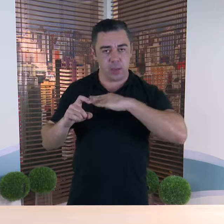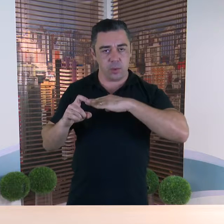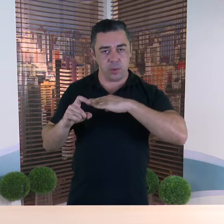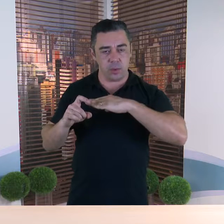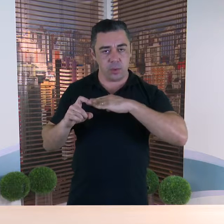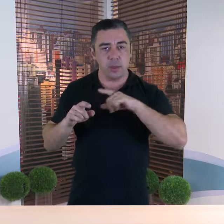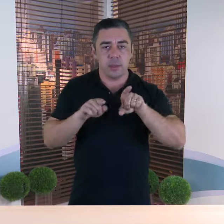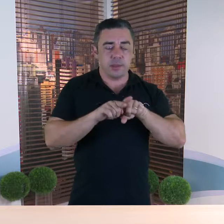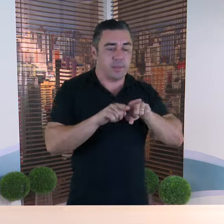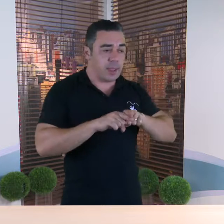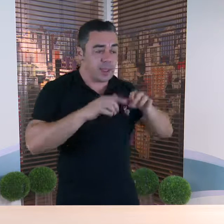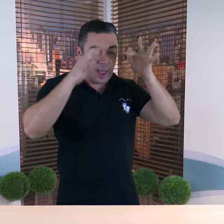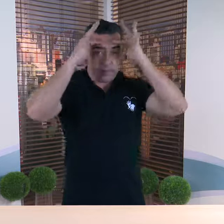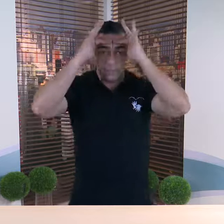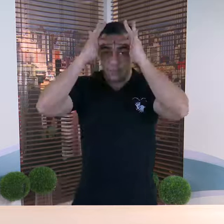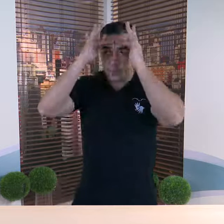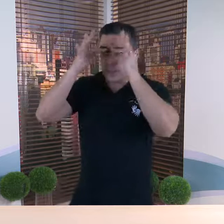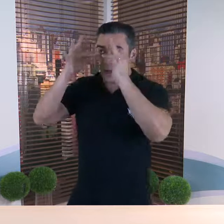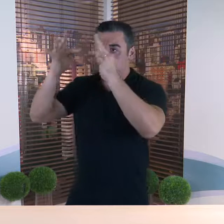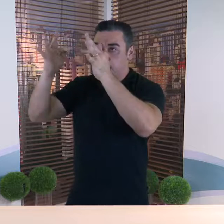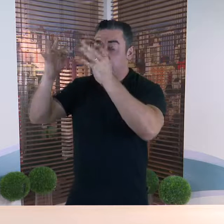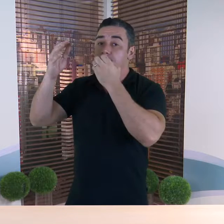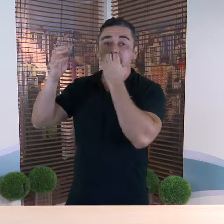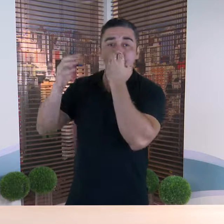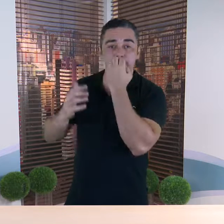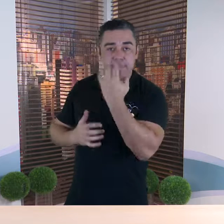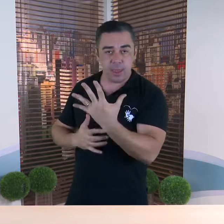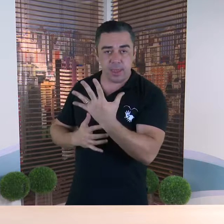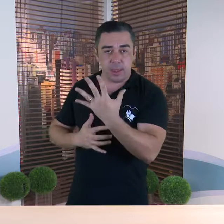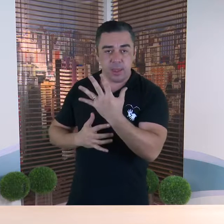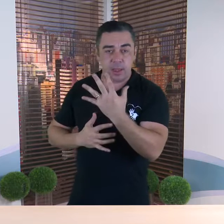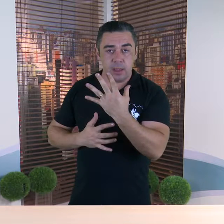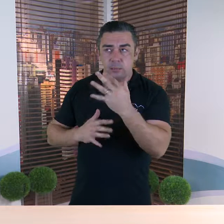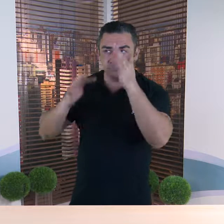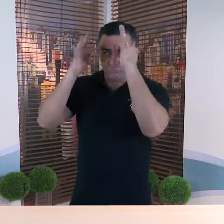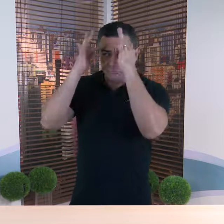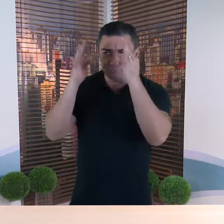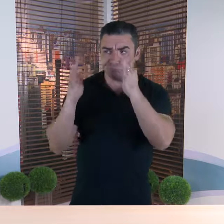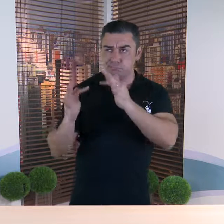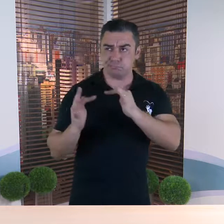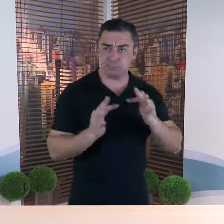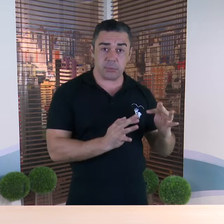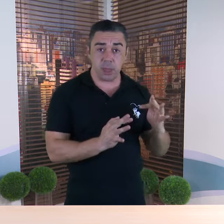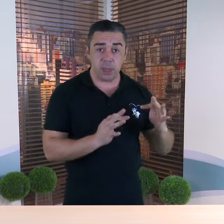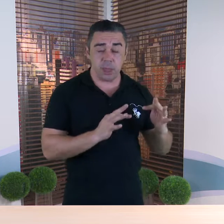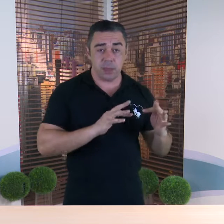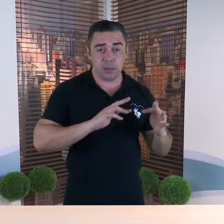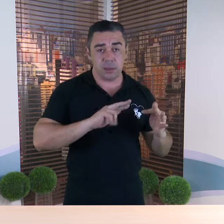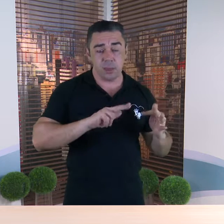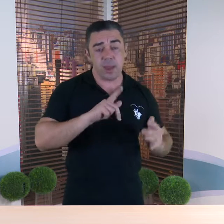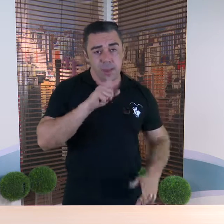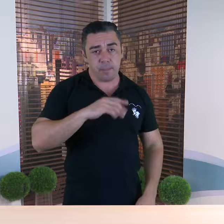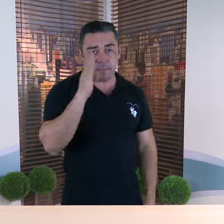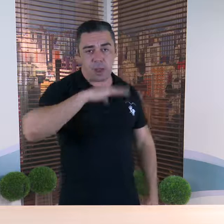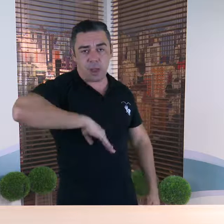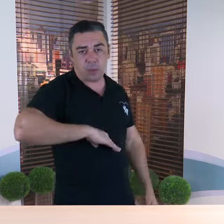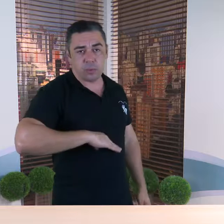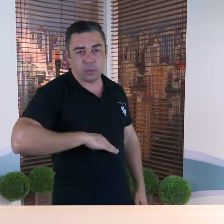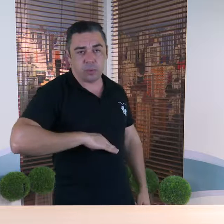mesma forma, a fidelidade seria vista como um bem, enquanto a infidelidade, o seu oposto, seria um